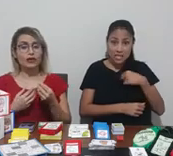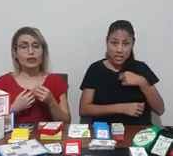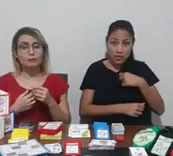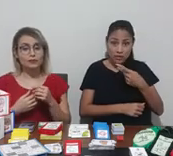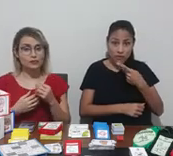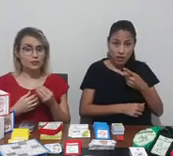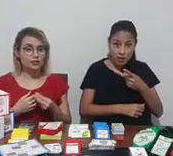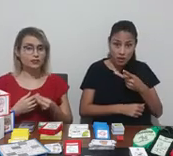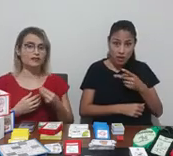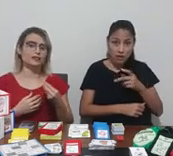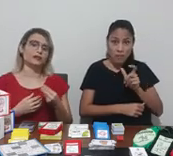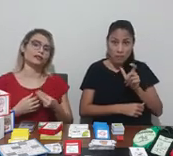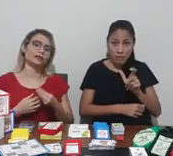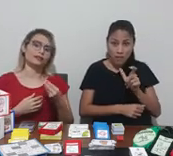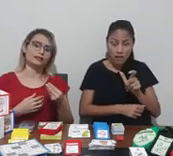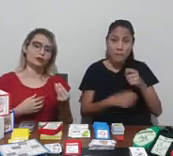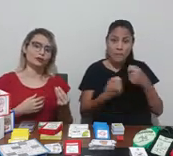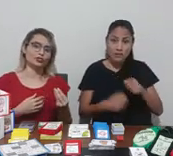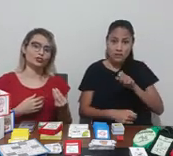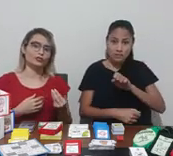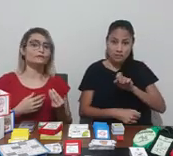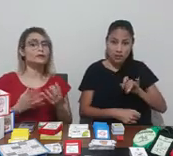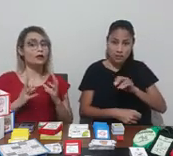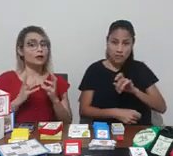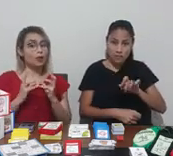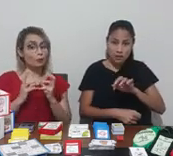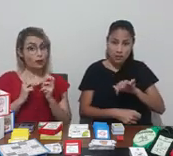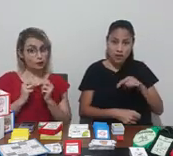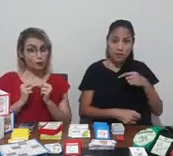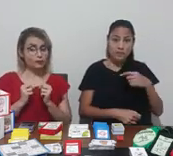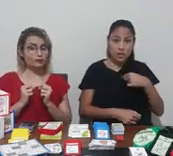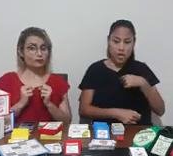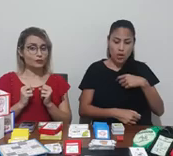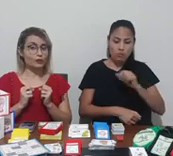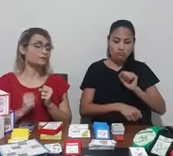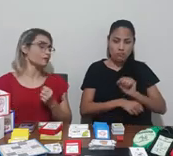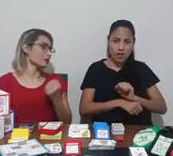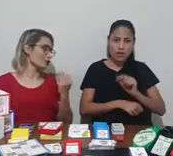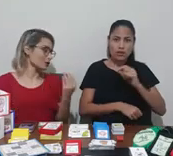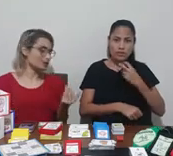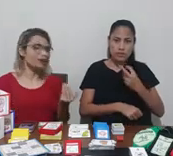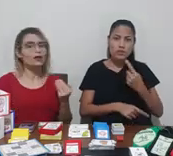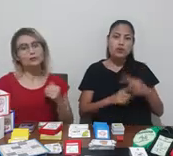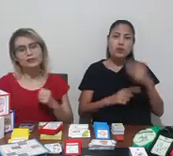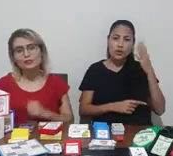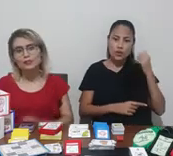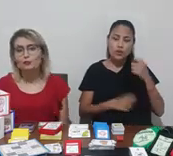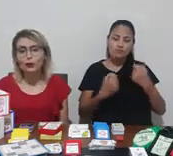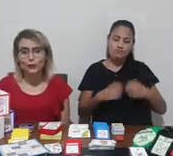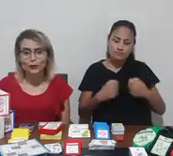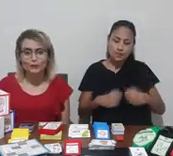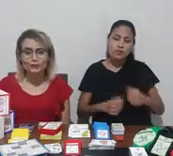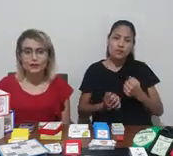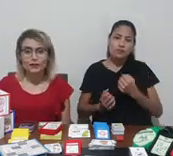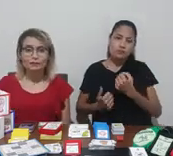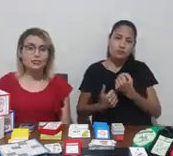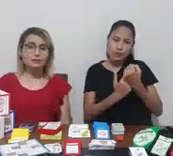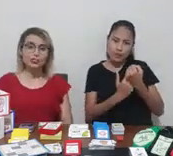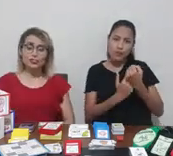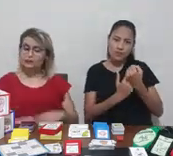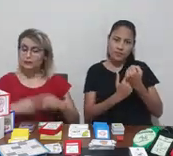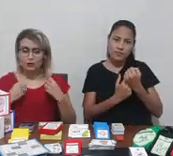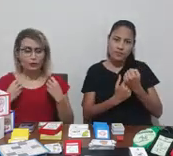onde ela precise fazer uma datilologia, eu pauso a minha voz, porque eu sei que ela precisa do meu apoio.